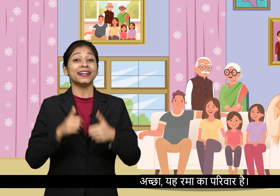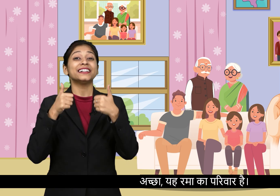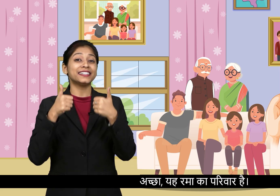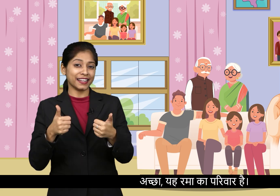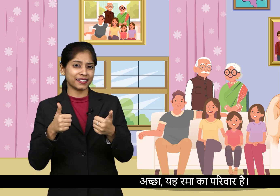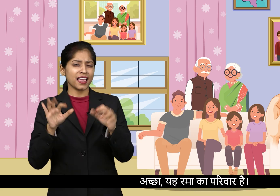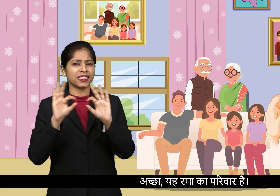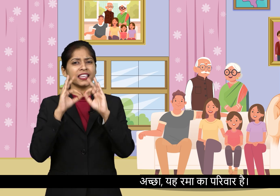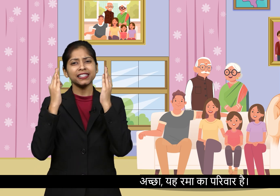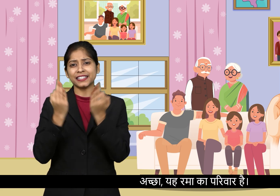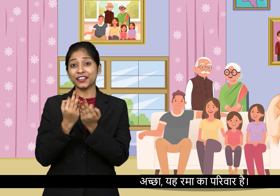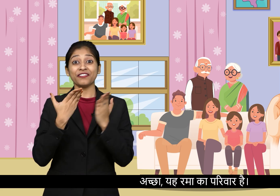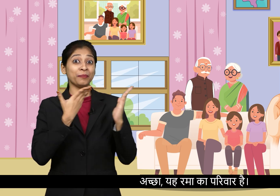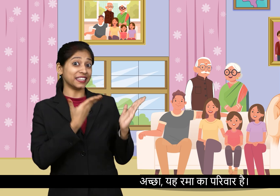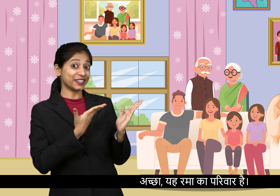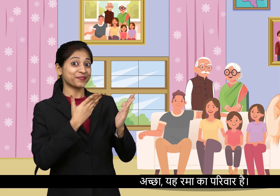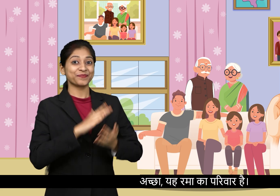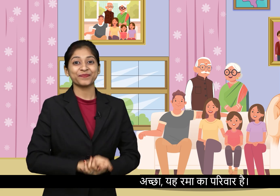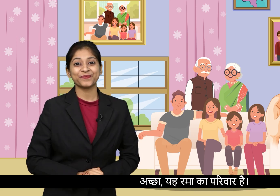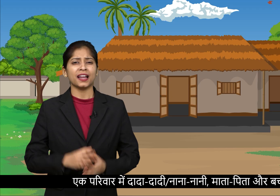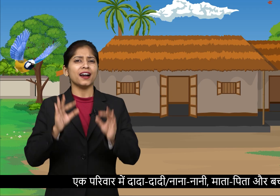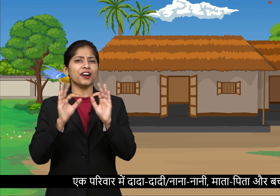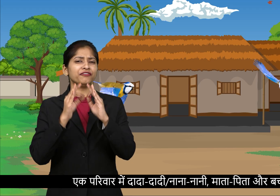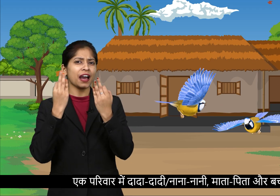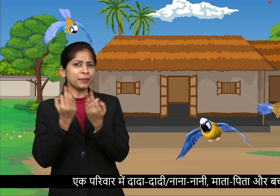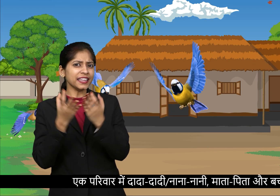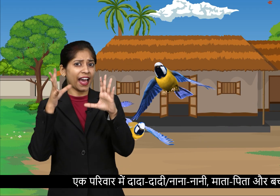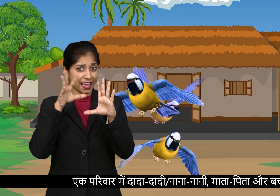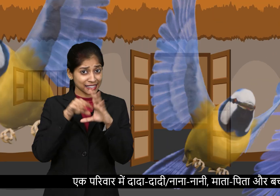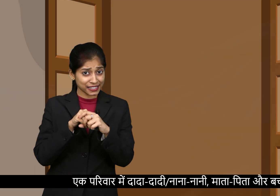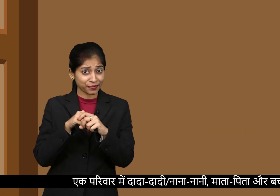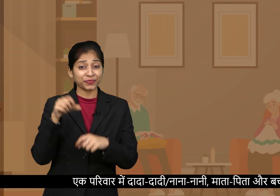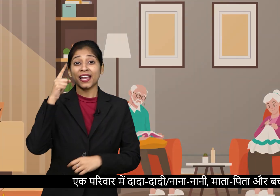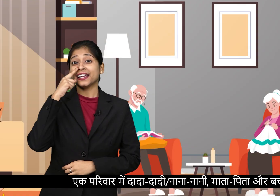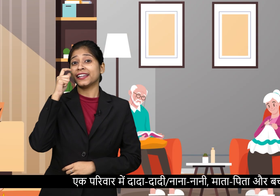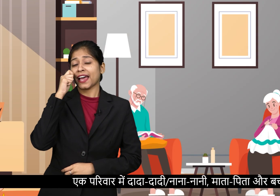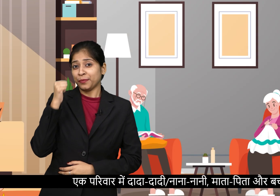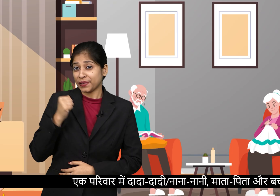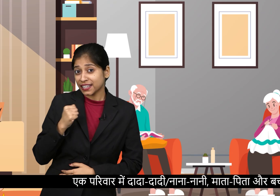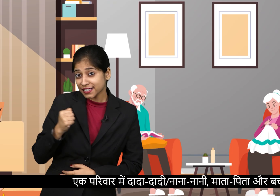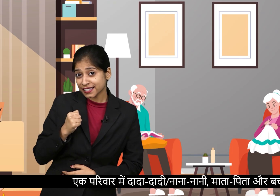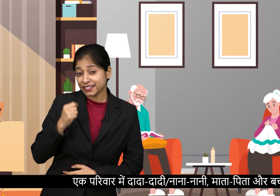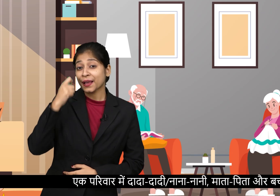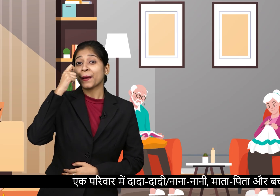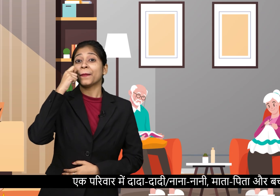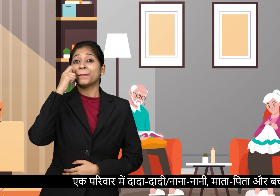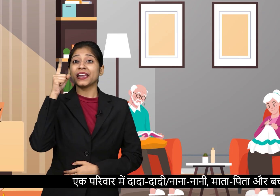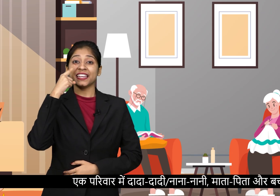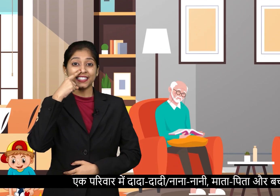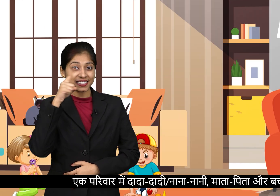अच्छा, ये रमा का परिवार है। एक परिवार में दादा दादी और नाना नानी, माता पिता और बच्चे होते हैं।